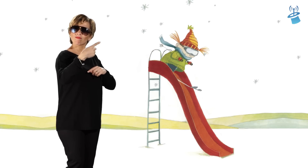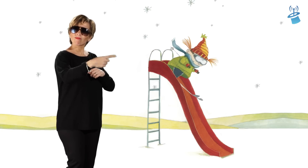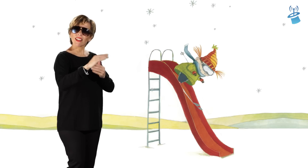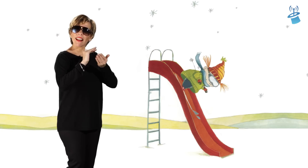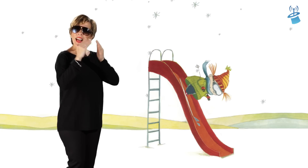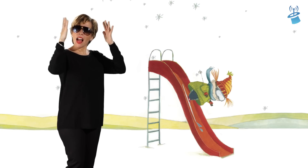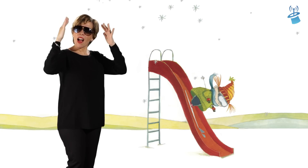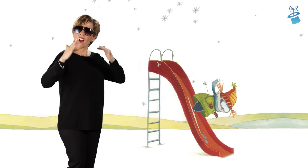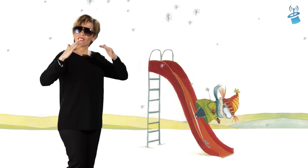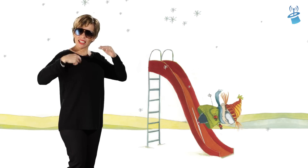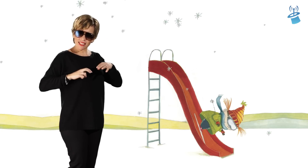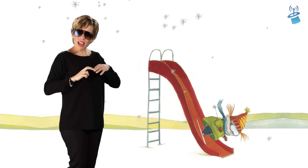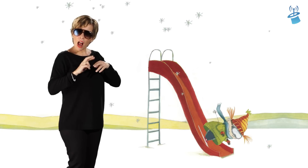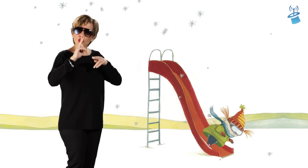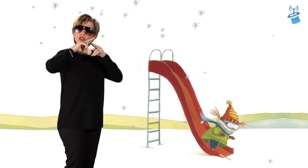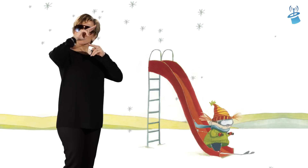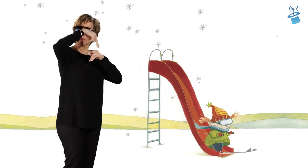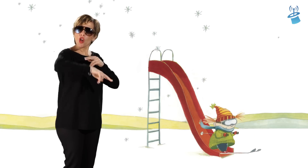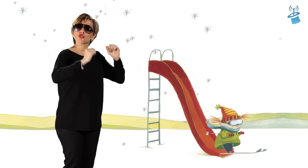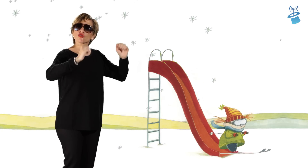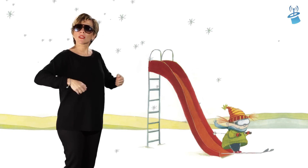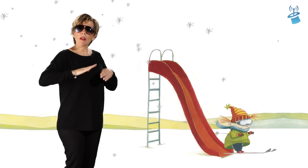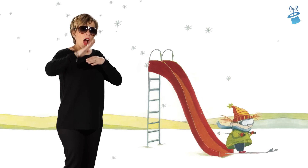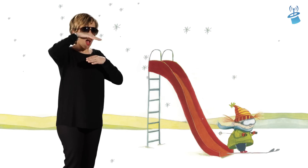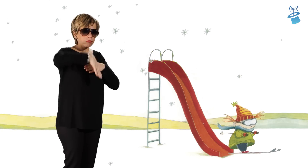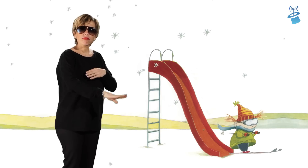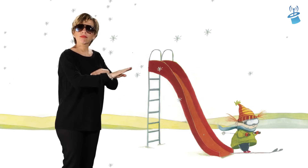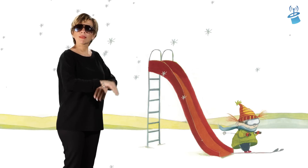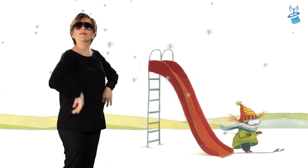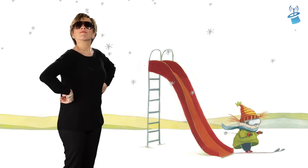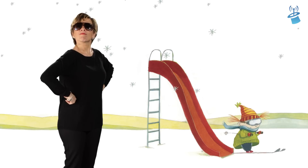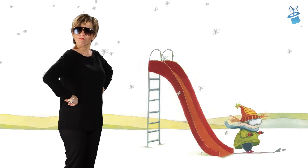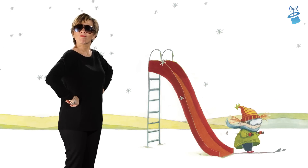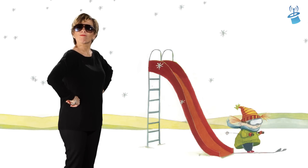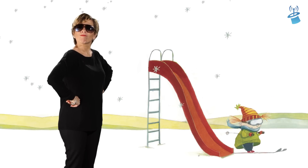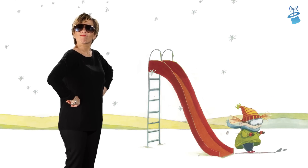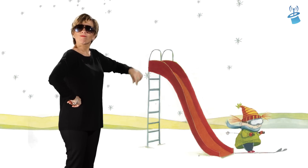Quando ci sarà la neve, scenderò dallo scivolo con gli sci.